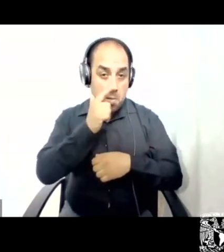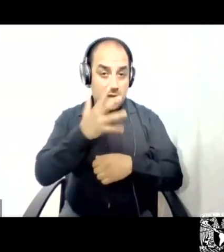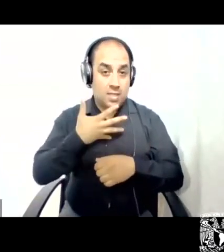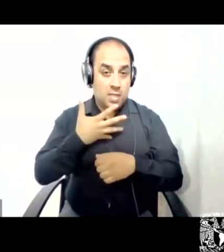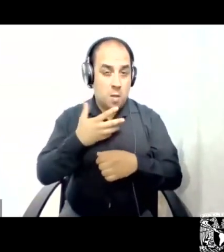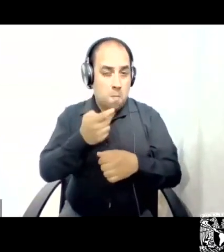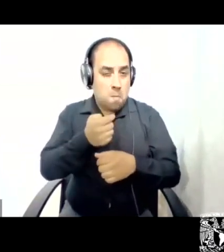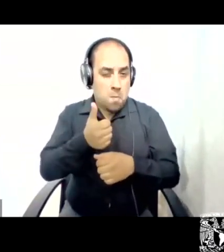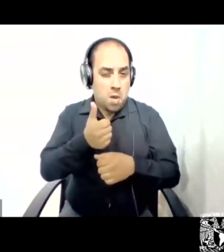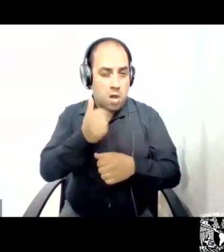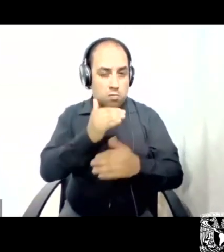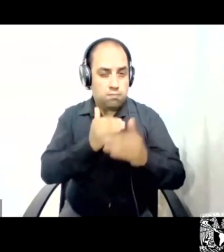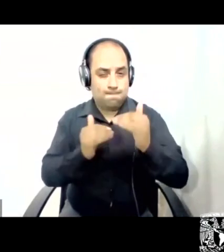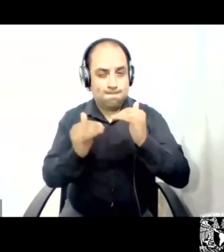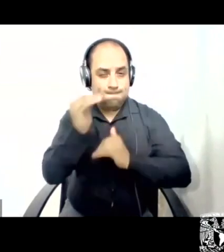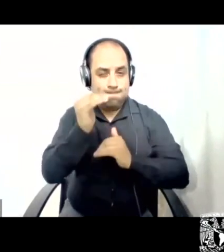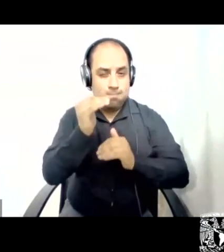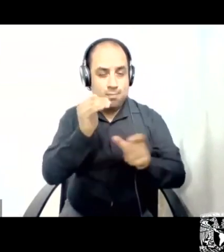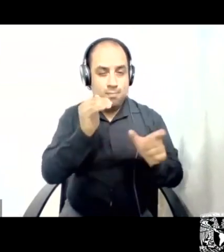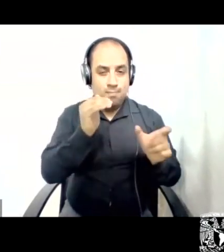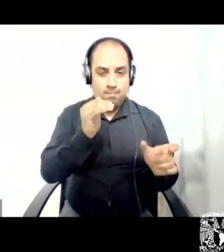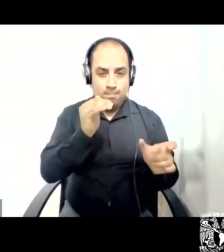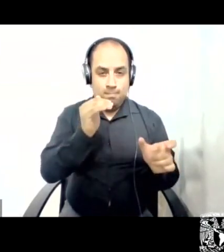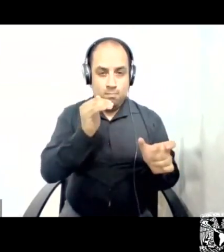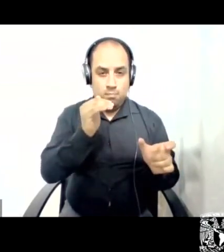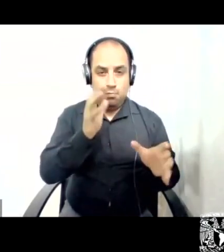y elevarse por encima de la norma.